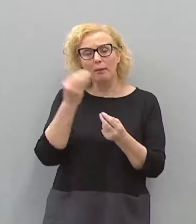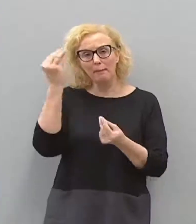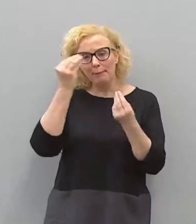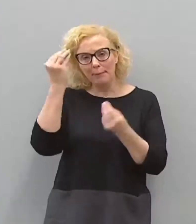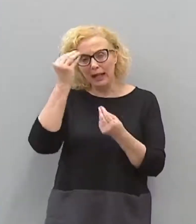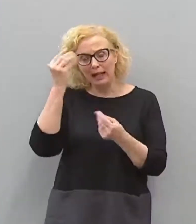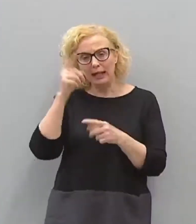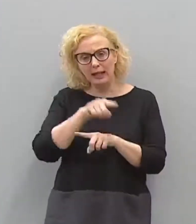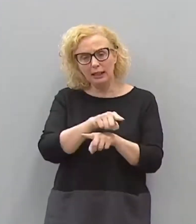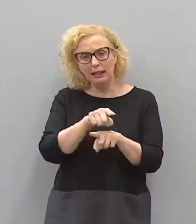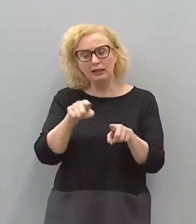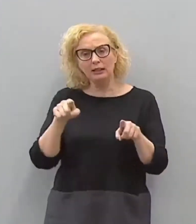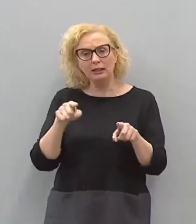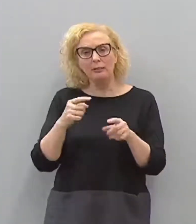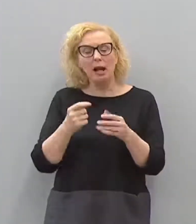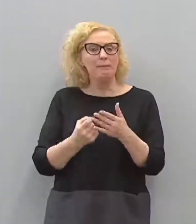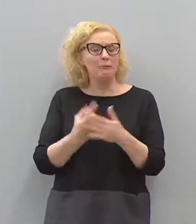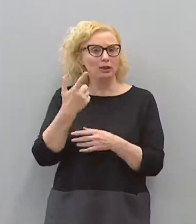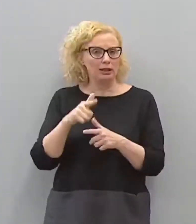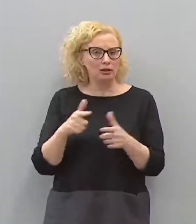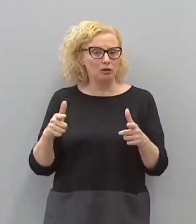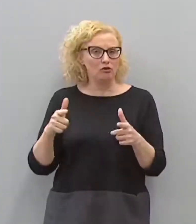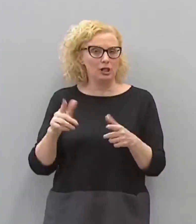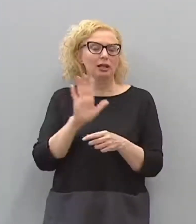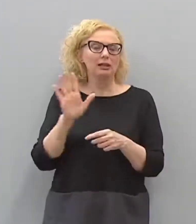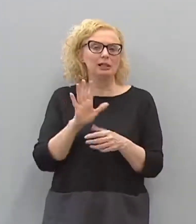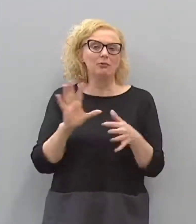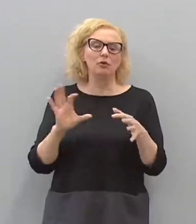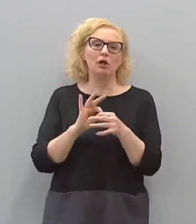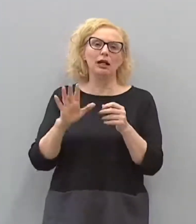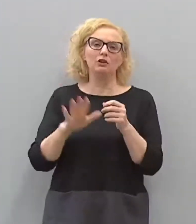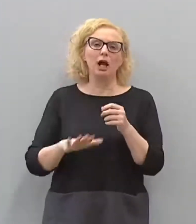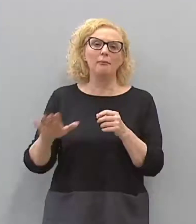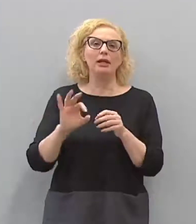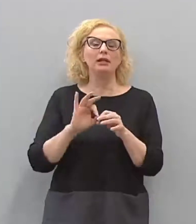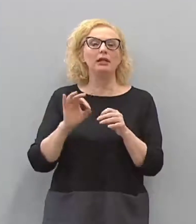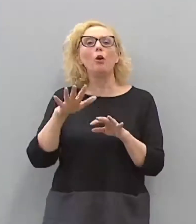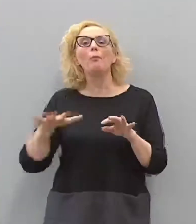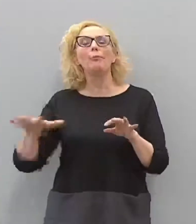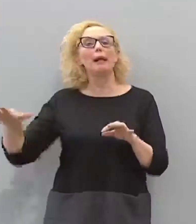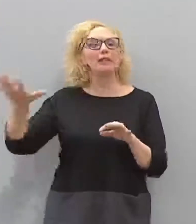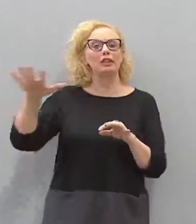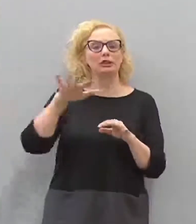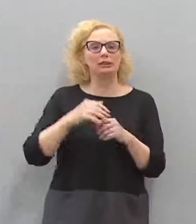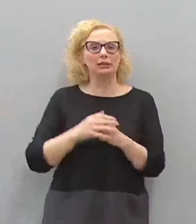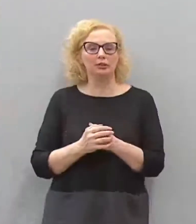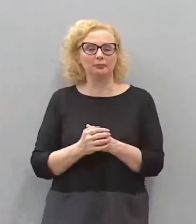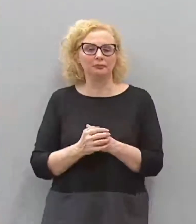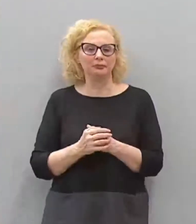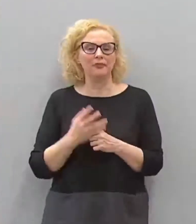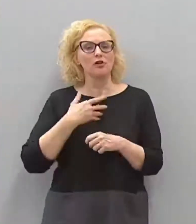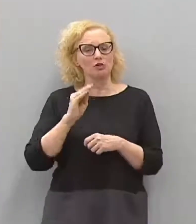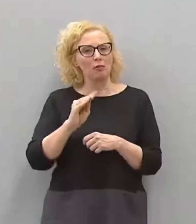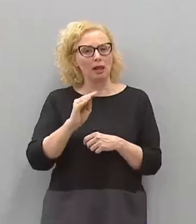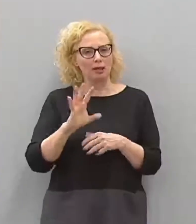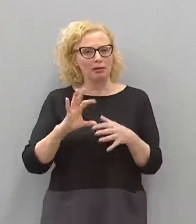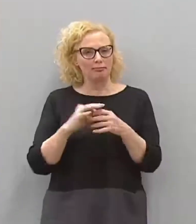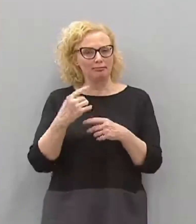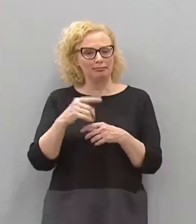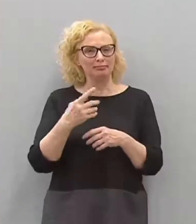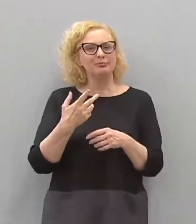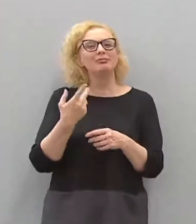pareri importanti quali quelli ambientali o paesaggistici presidente una domanda per lei sempre sulle opere come saranno